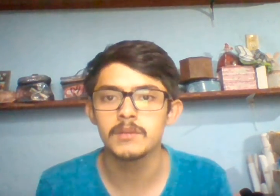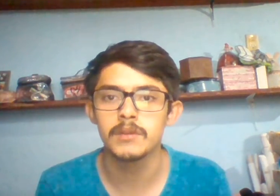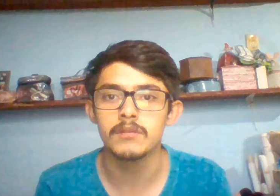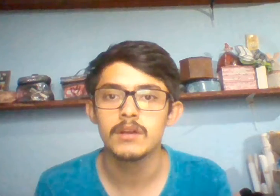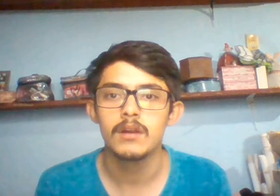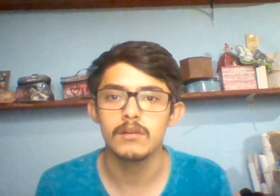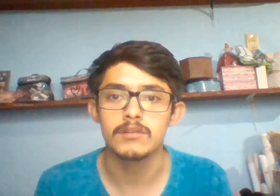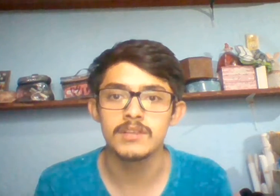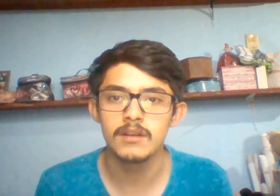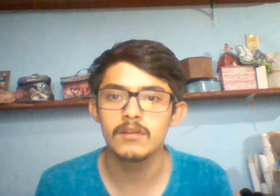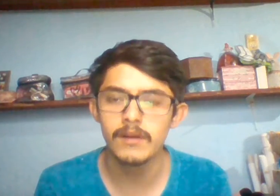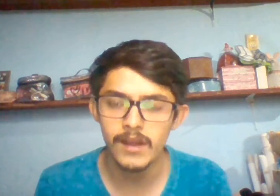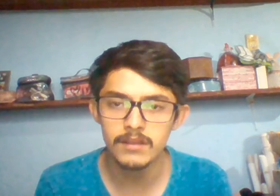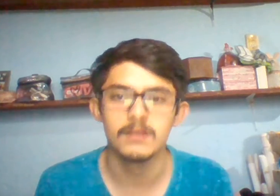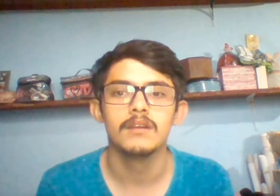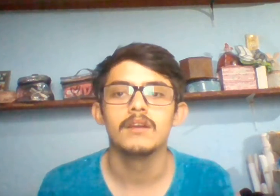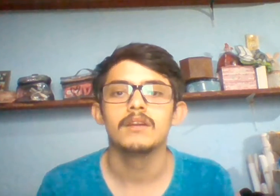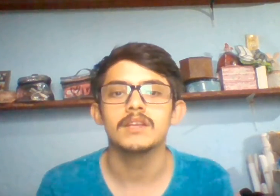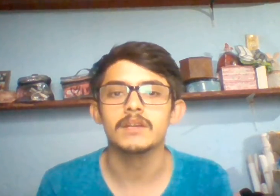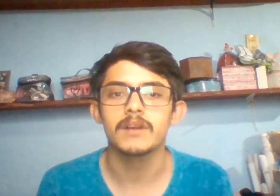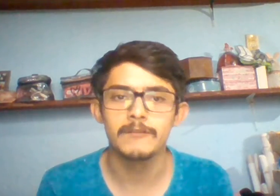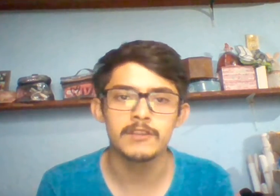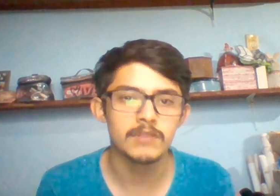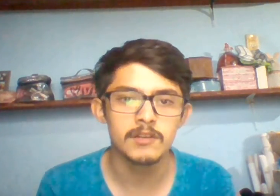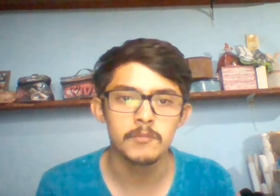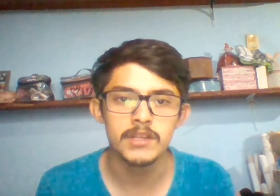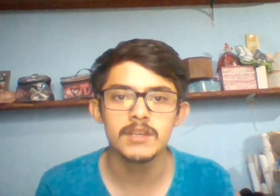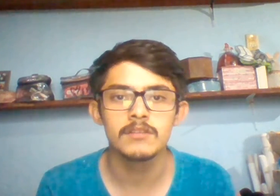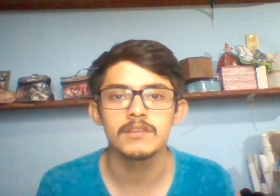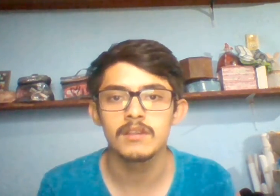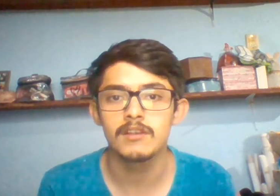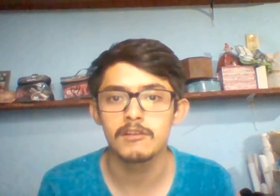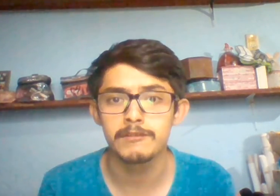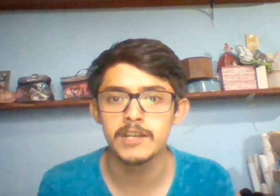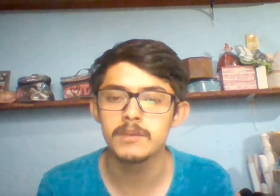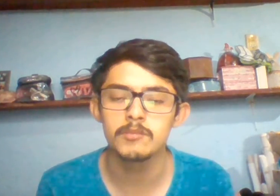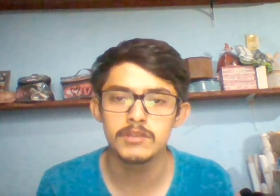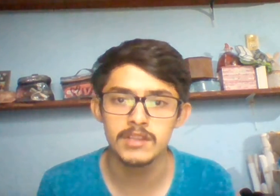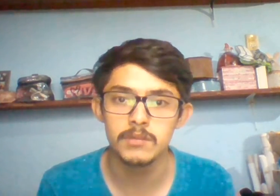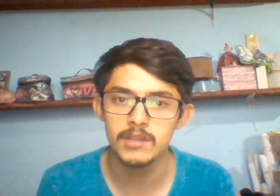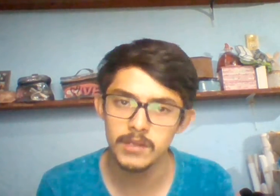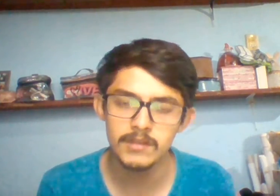llamado Lorzer Conrad, quien trabajaba en una compañía en donde se desarrollaban dispositivos de